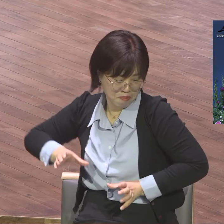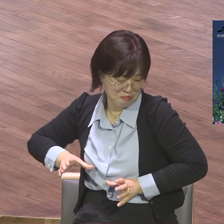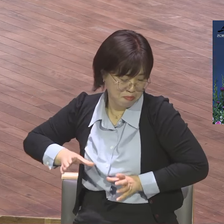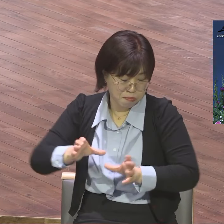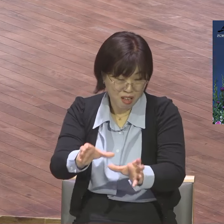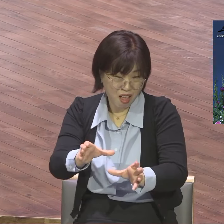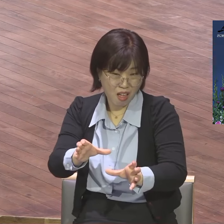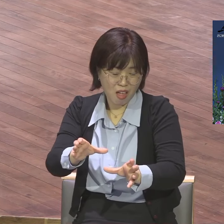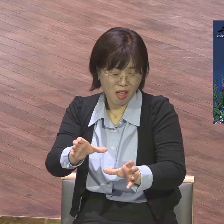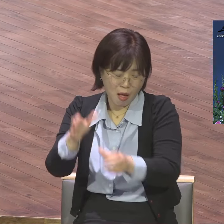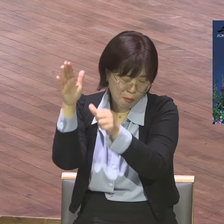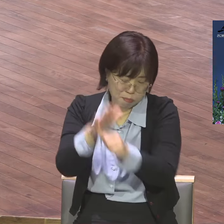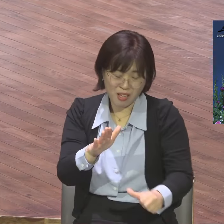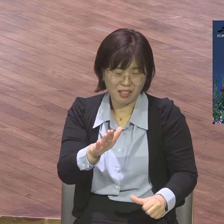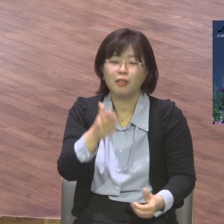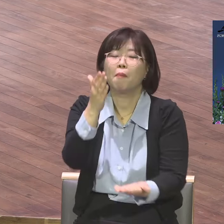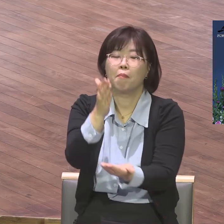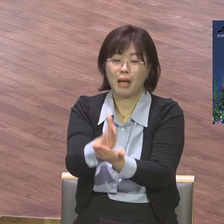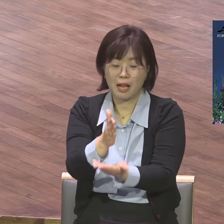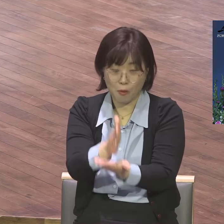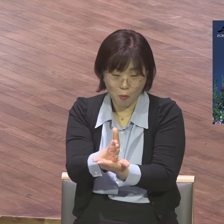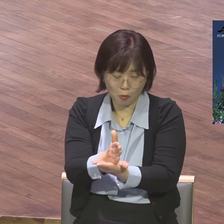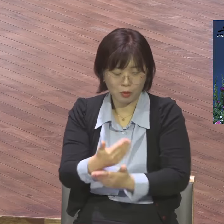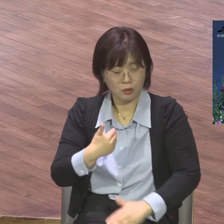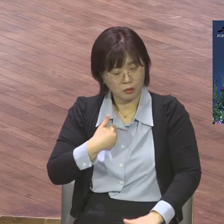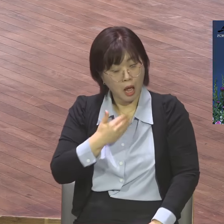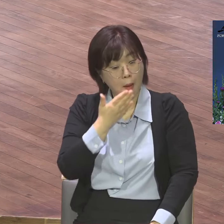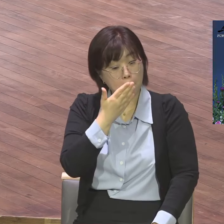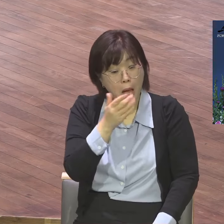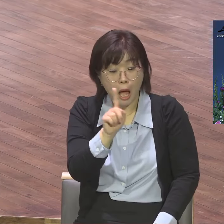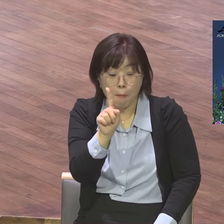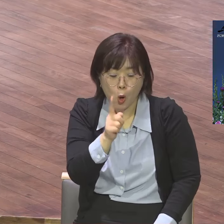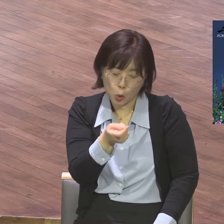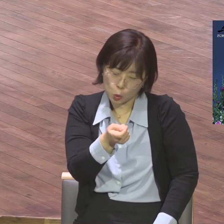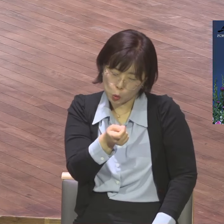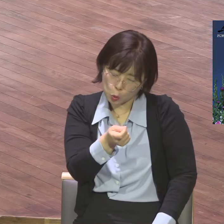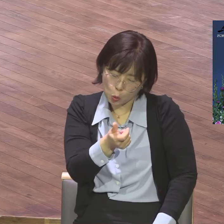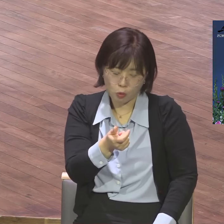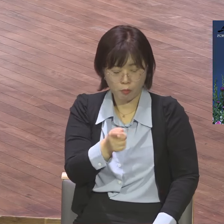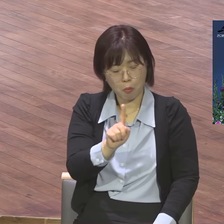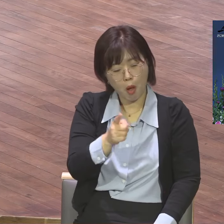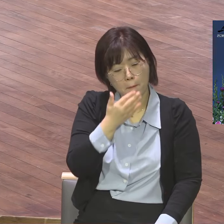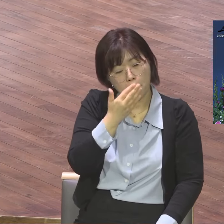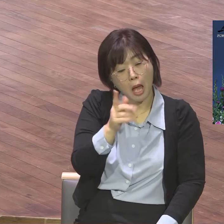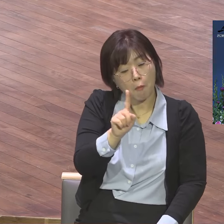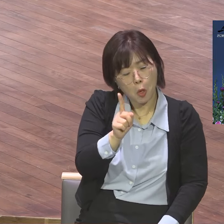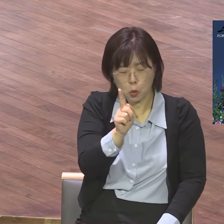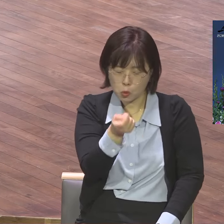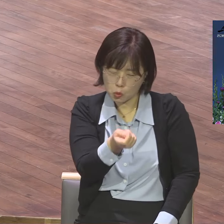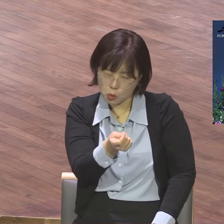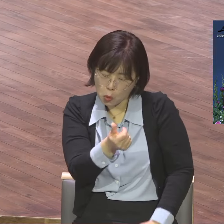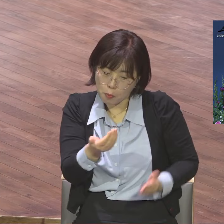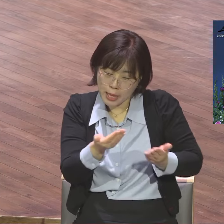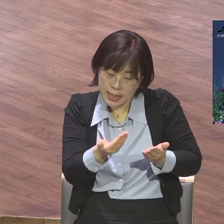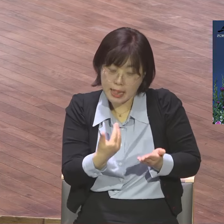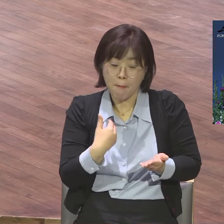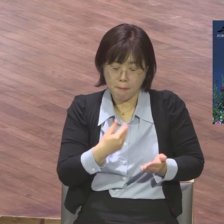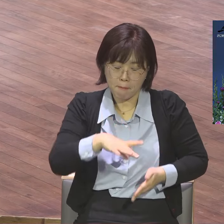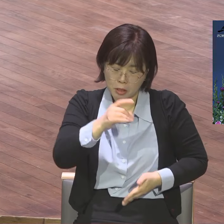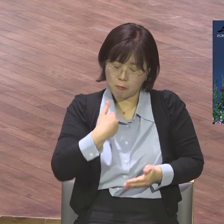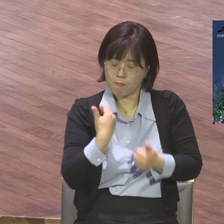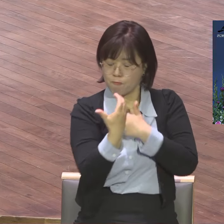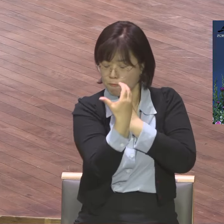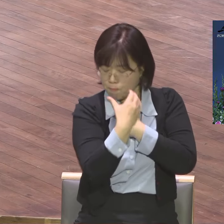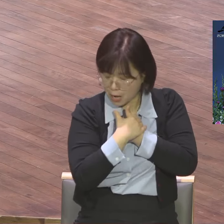거 아니야. 이 성경은 전부 기적으로 되는데 이거 하나도 안 믿어져. 그러니까 교회를 다녀도 아무 재미도